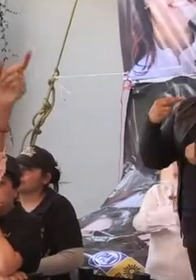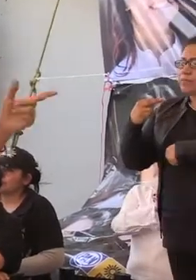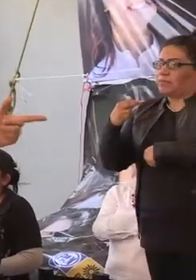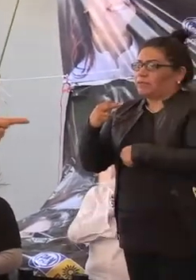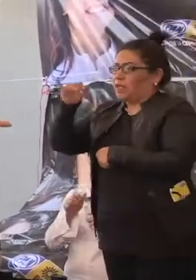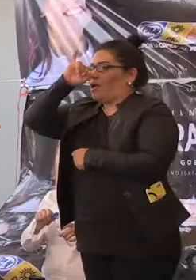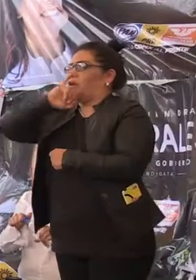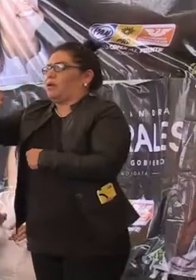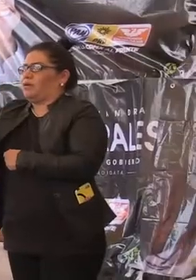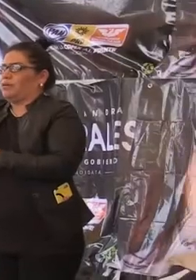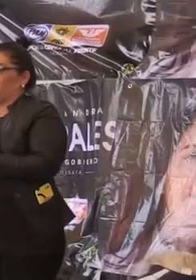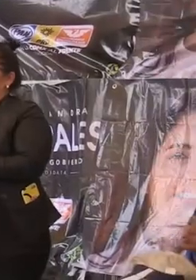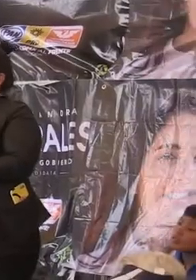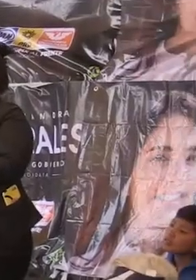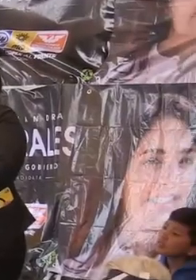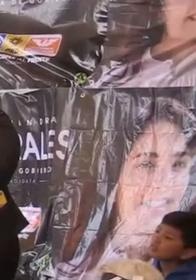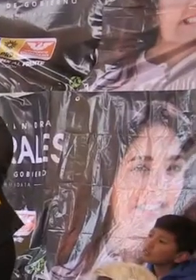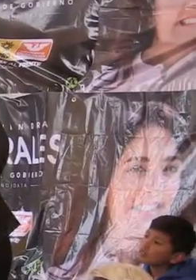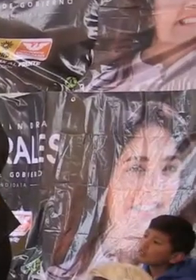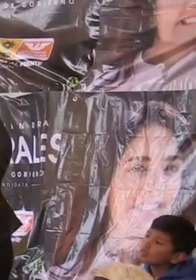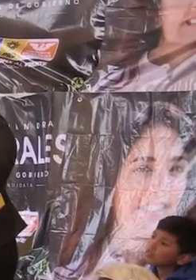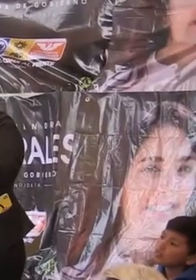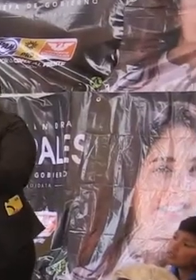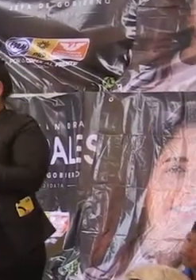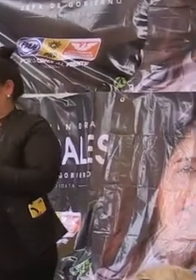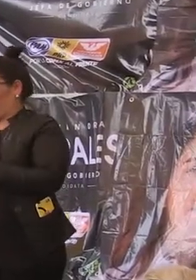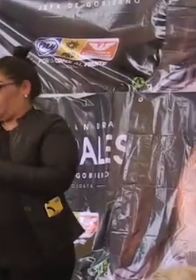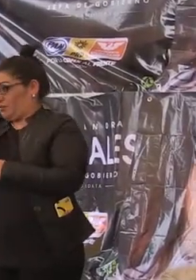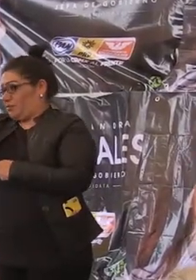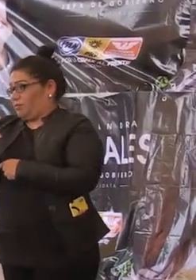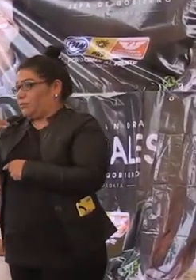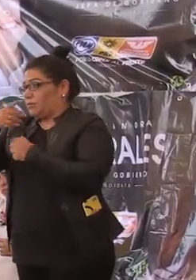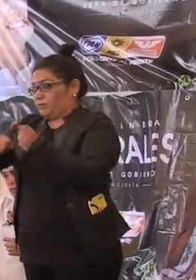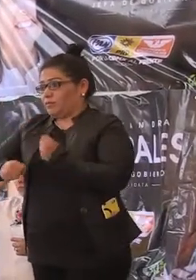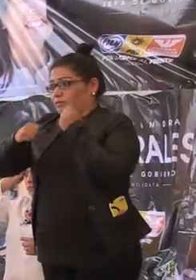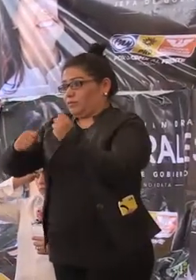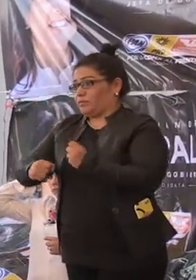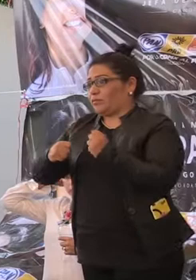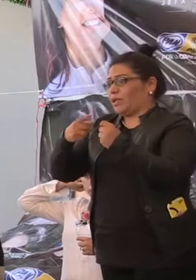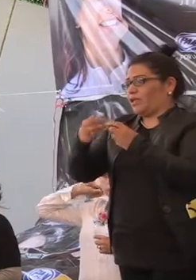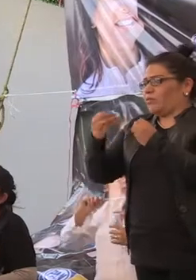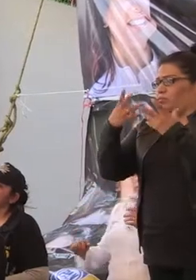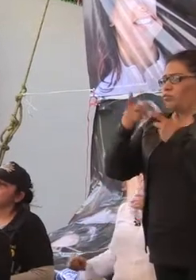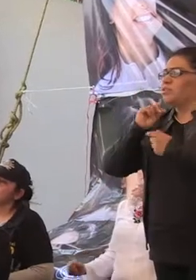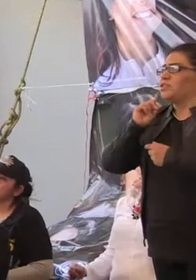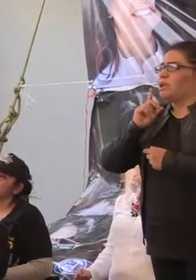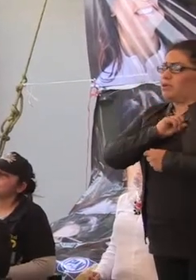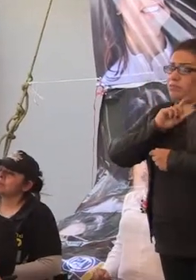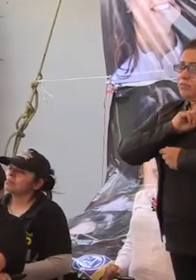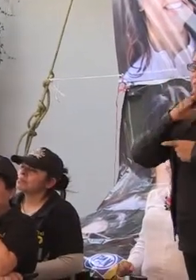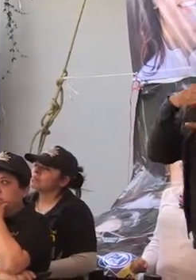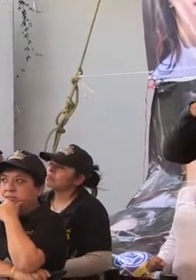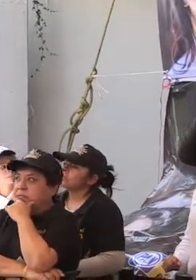son las jefas, las mujeres. Porque ustedes saben muy bien que aquí en Xochimilco hay muchas jefas que son las que